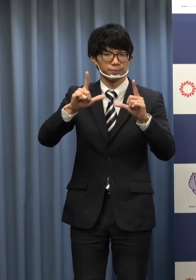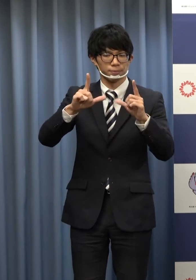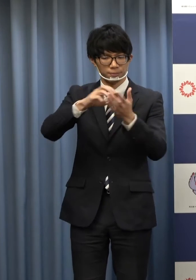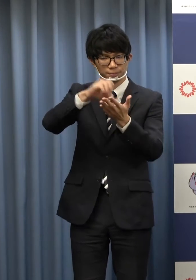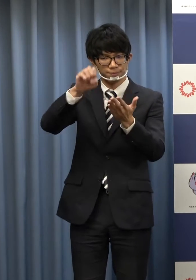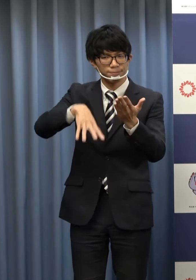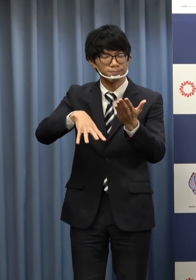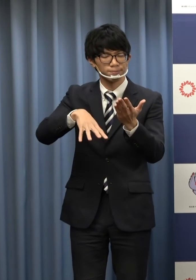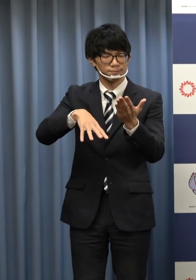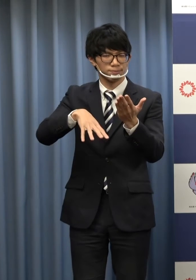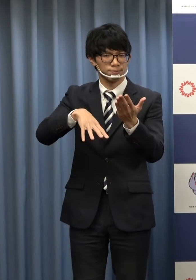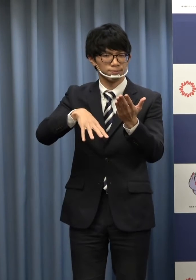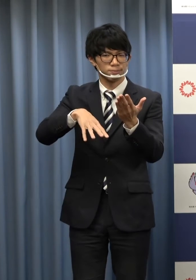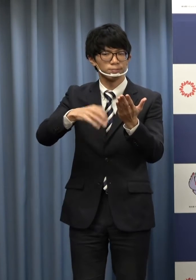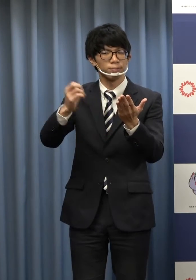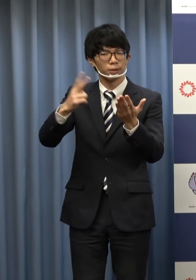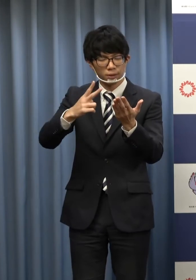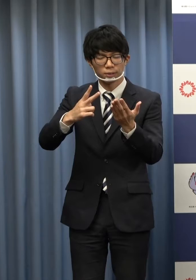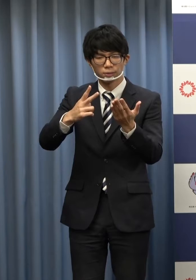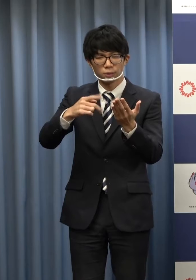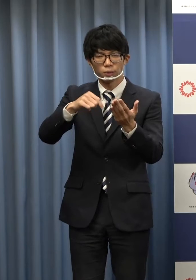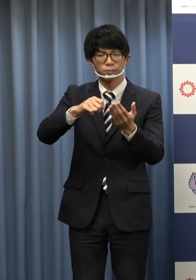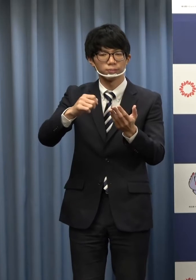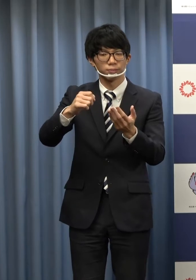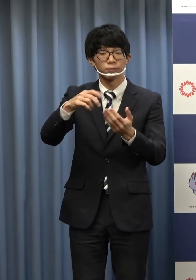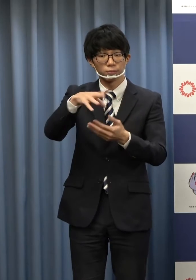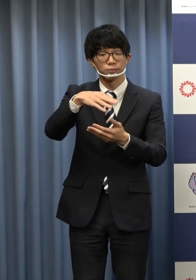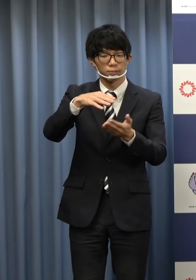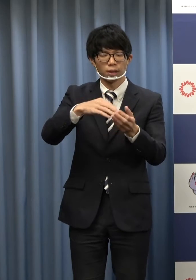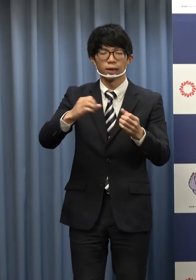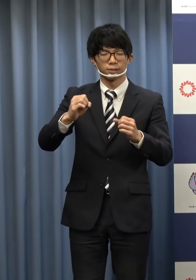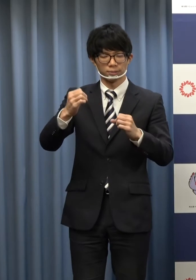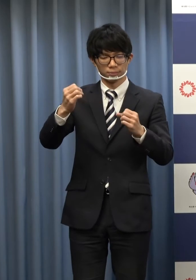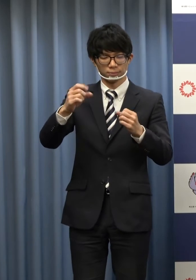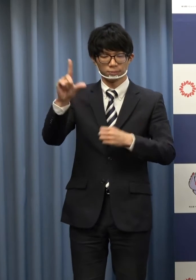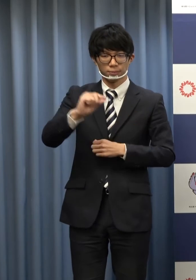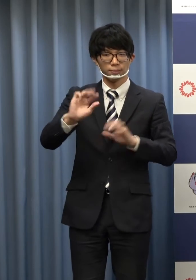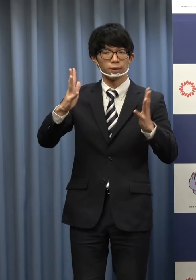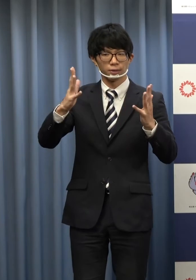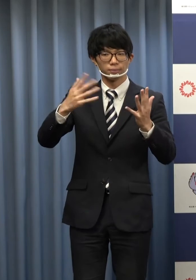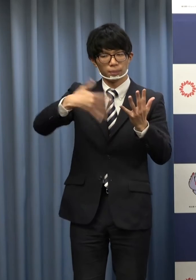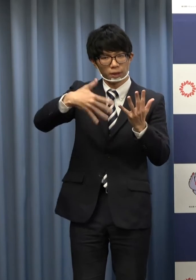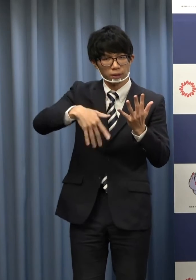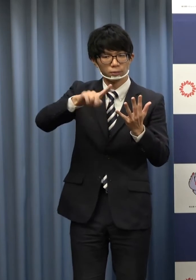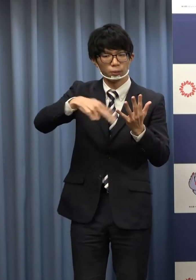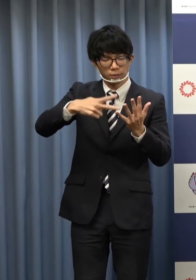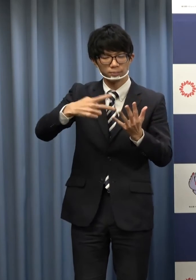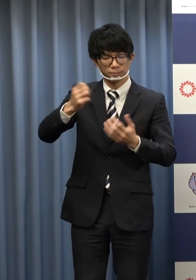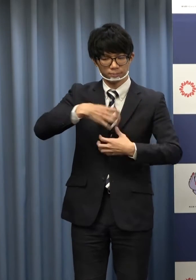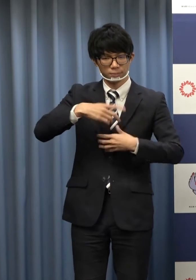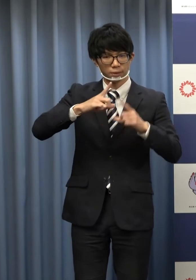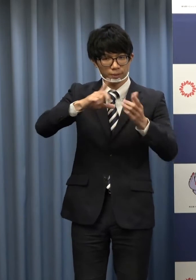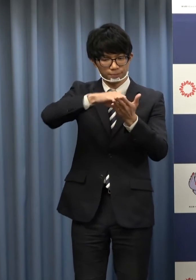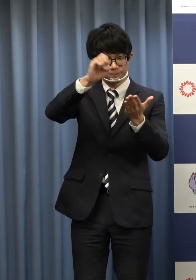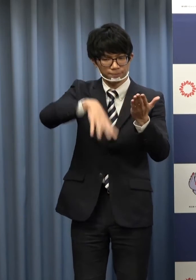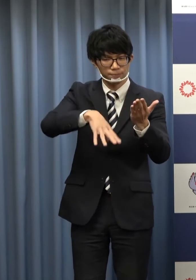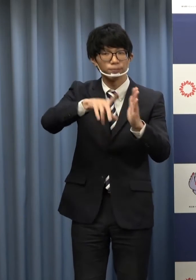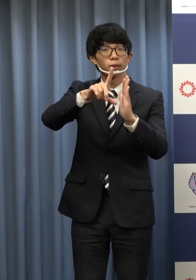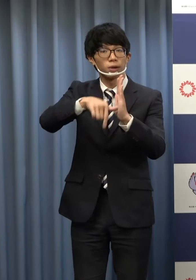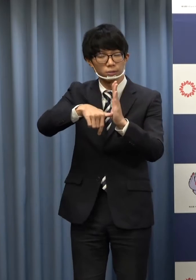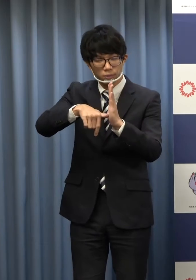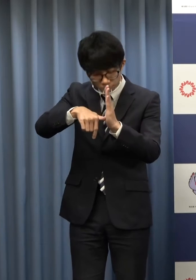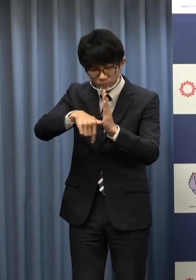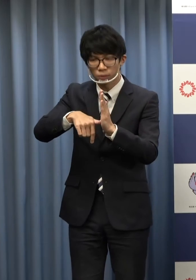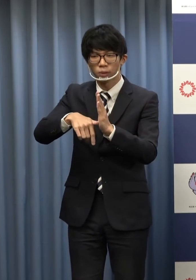っかりと陽性者を減少させてから解除した場合の経済的な影響の比較にしてもしっかりと下げた方が最終的